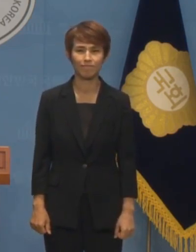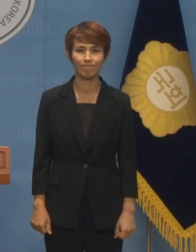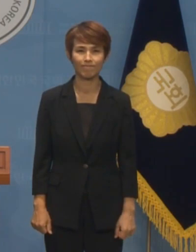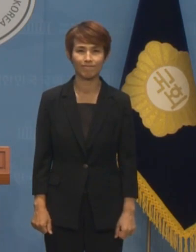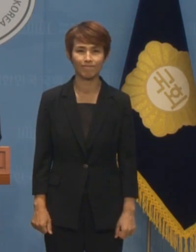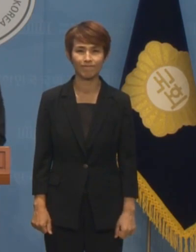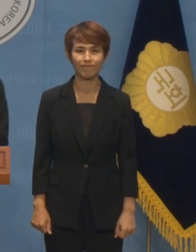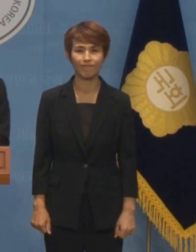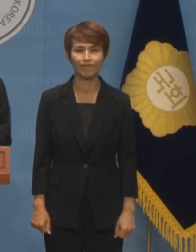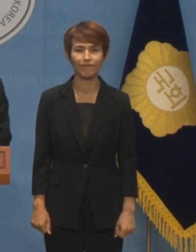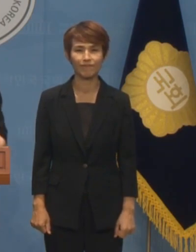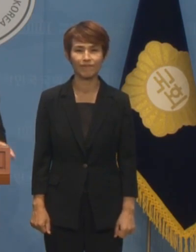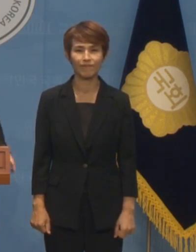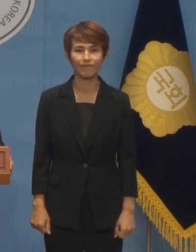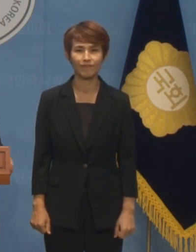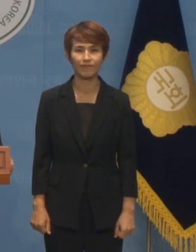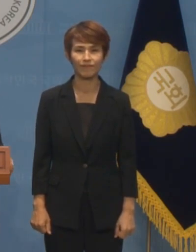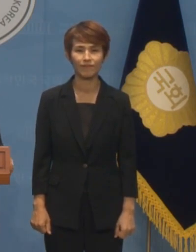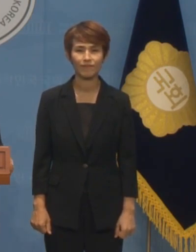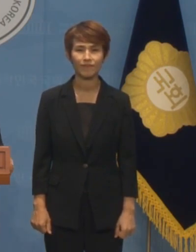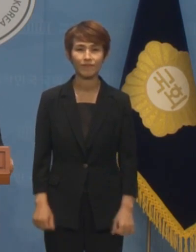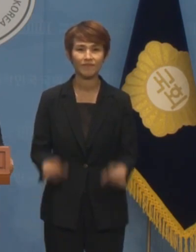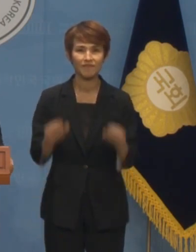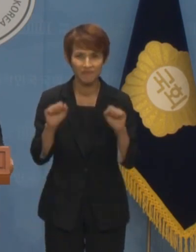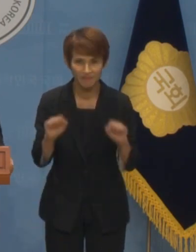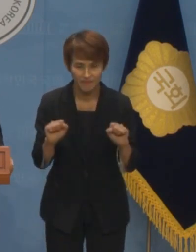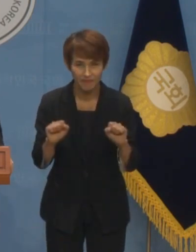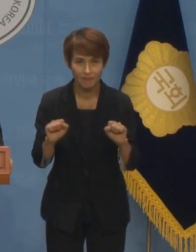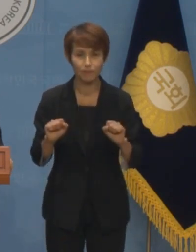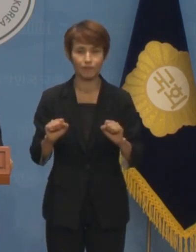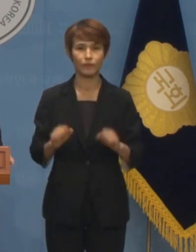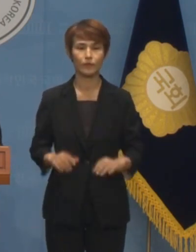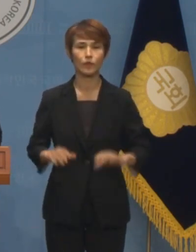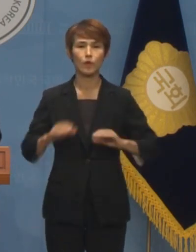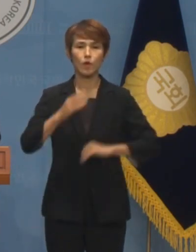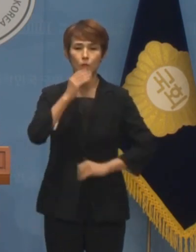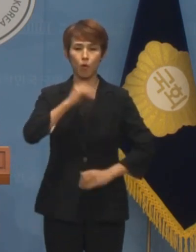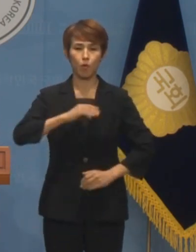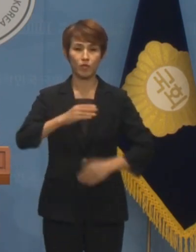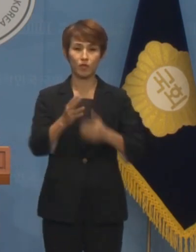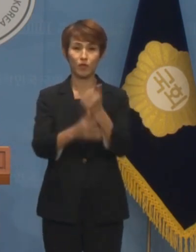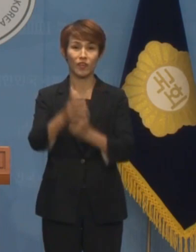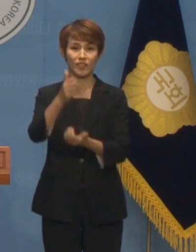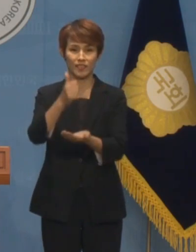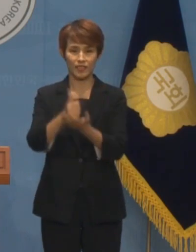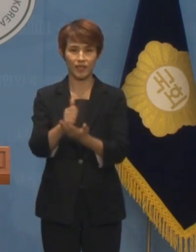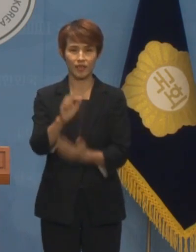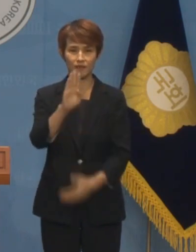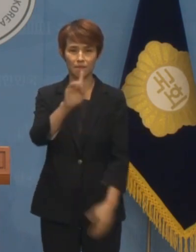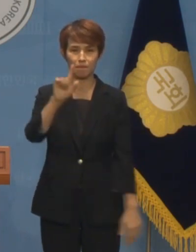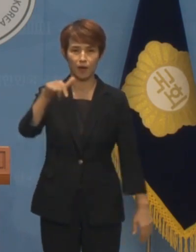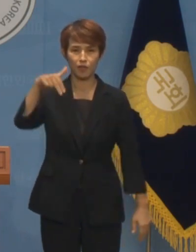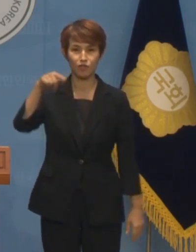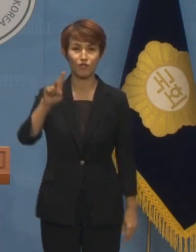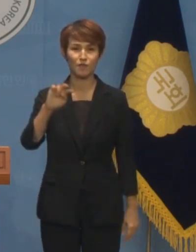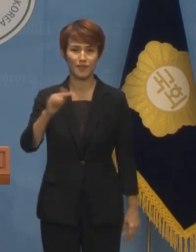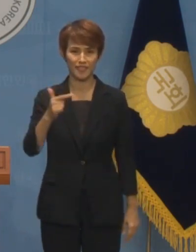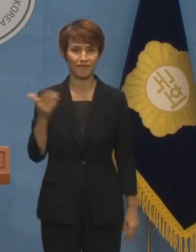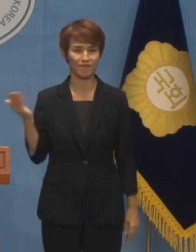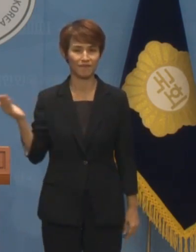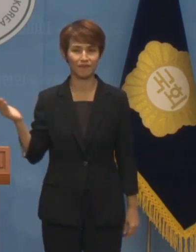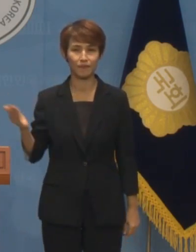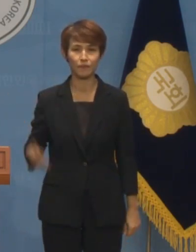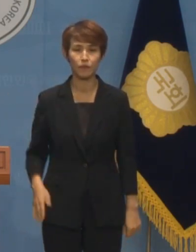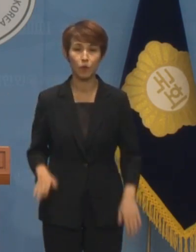자, 시작하겠습니다. 안녕하십니까. 저는 국회 보건복지위원장 박주민 의원입니다.